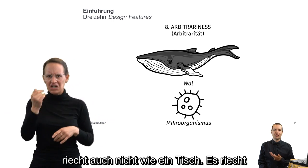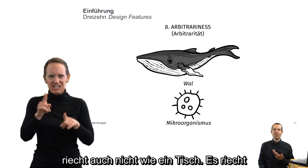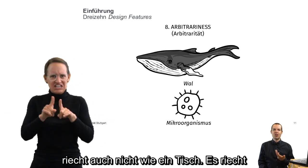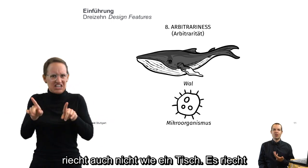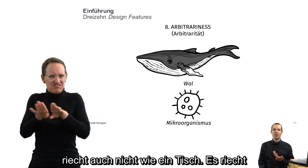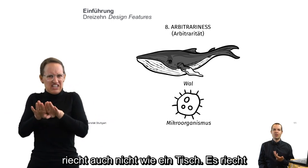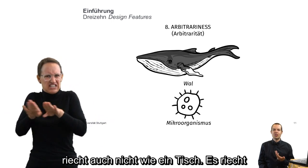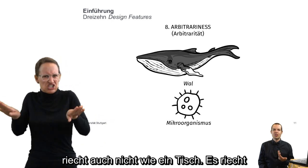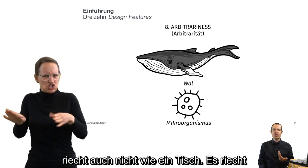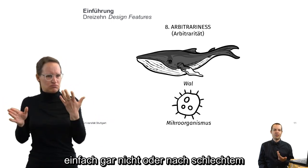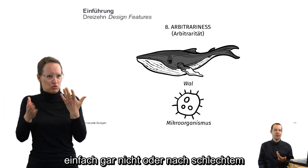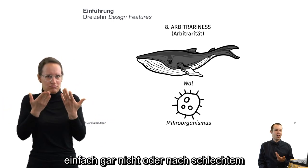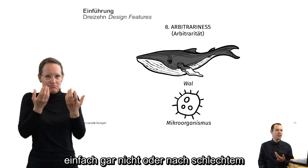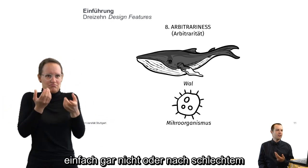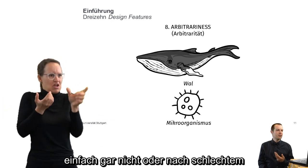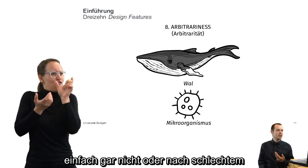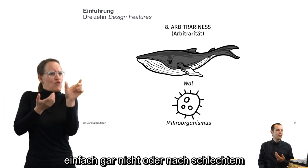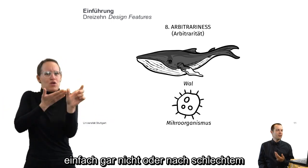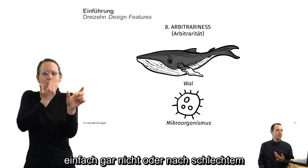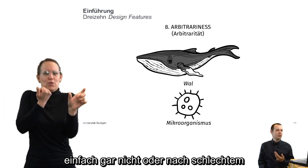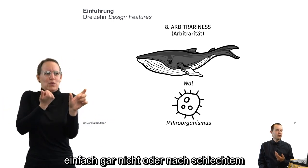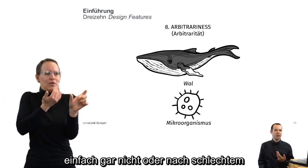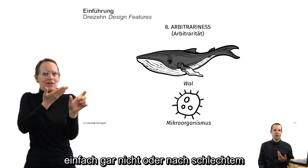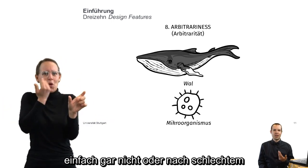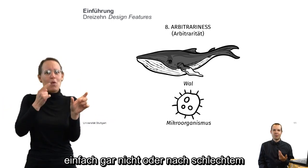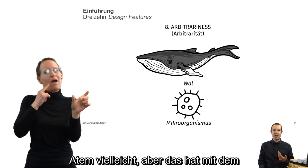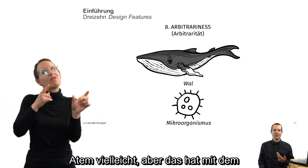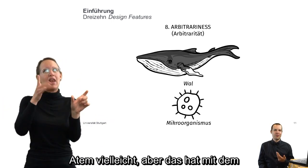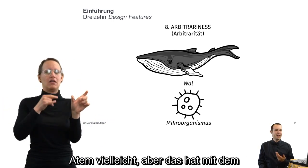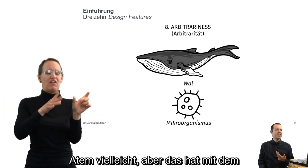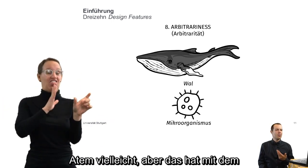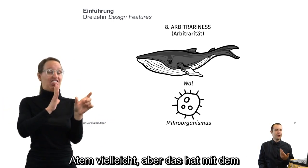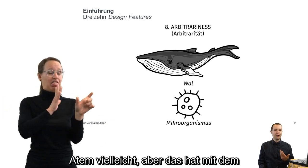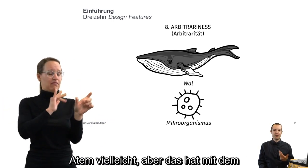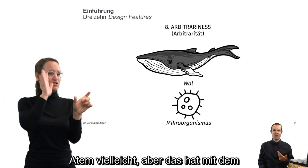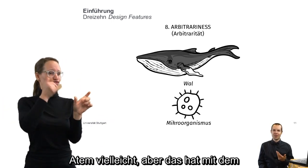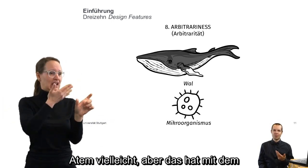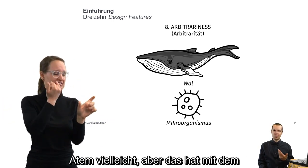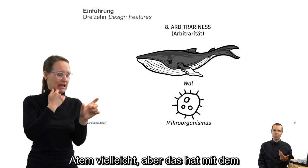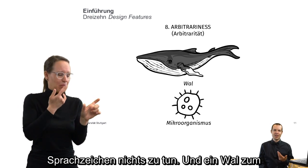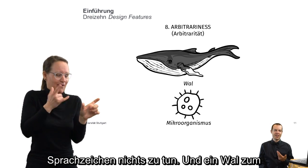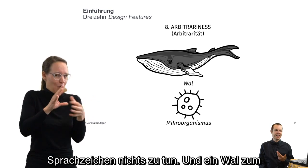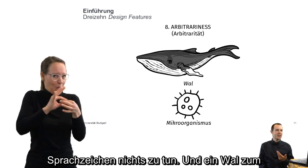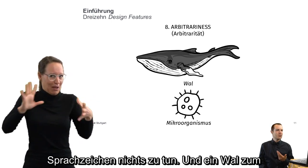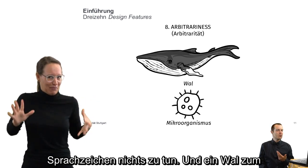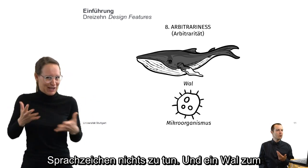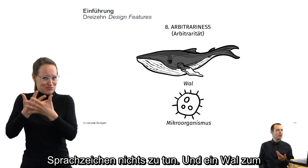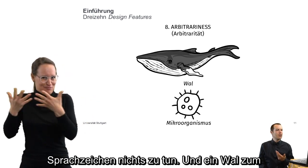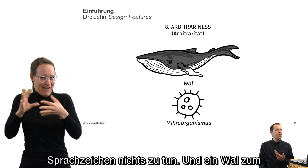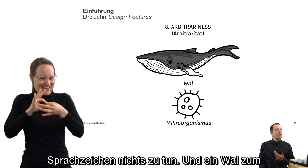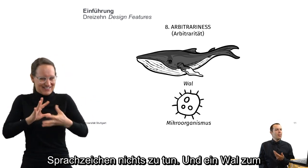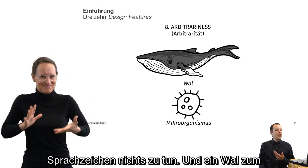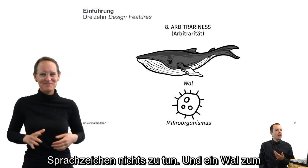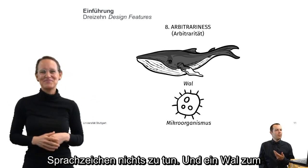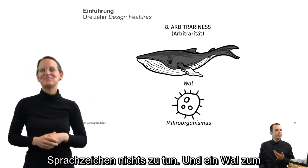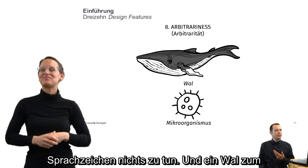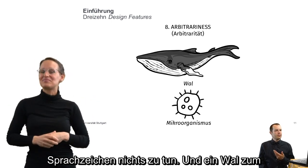es riecht auch nicht wie ein Tisch, es riecht einfach gar nicht, oder noch schlecht im Atem vielleicht, aber das hat mit dem Sprachzeichen ja nichts zu tun.